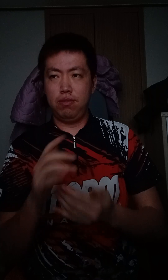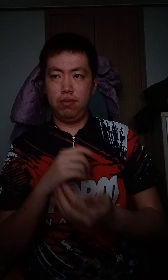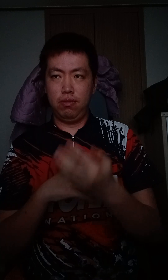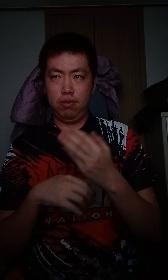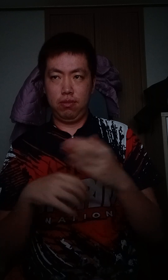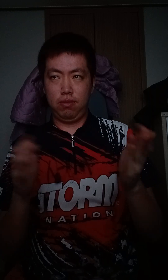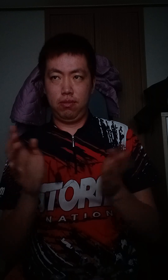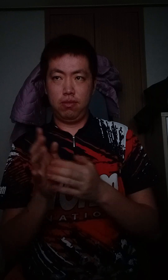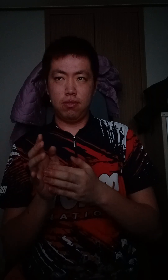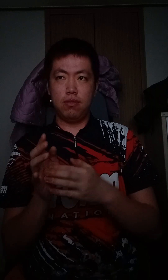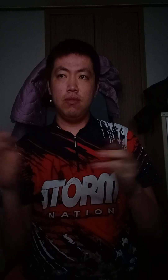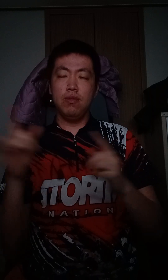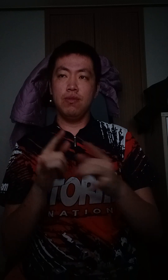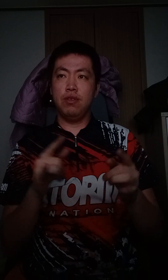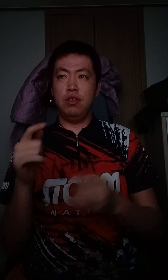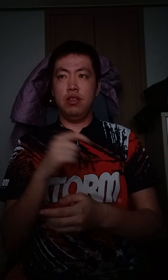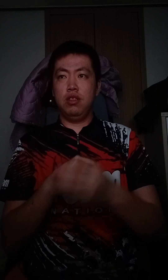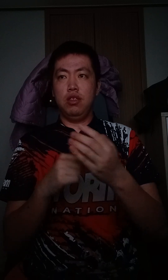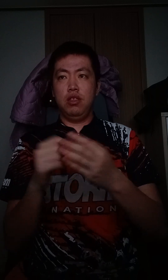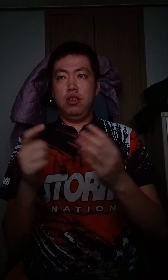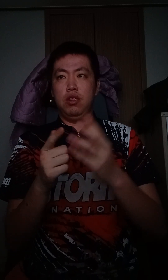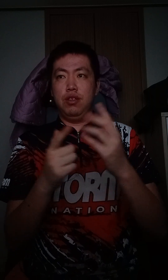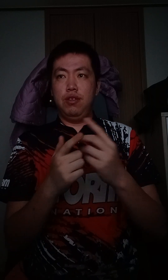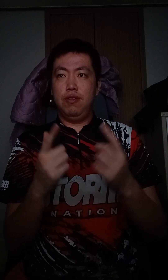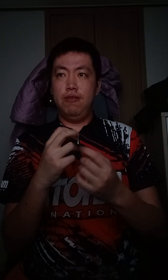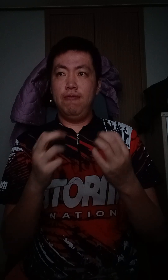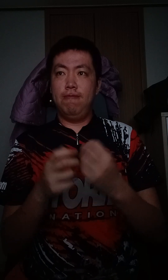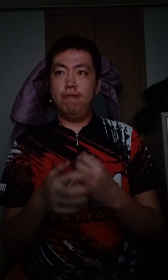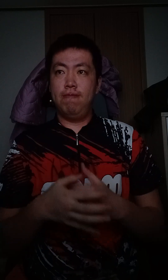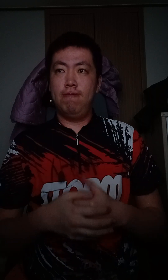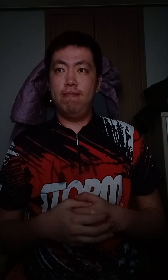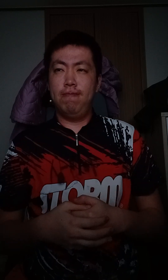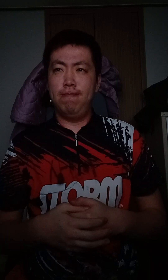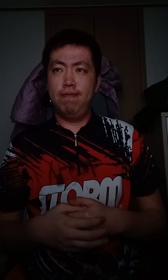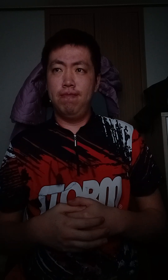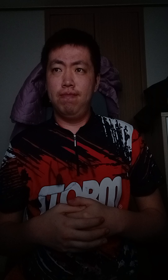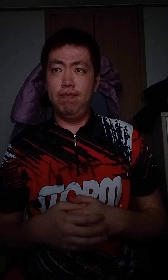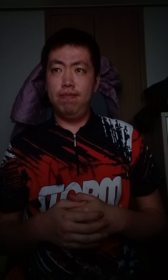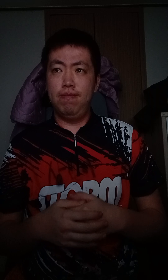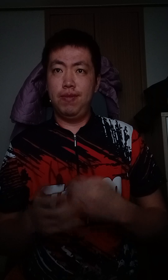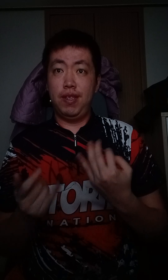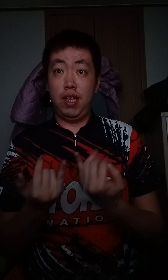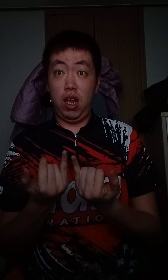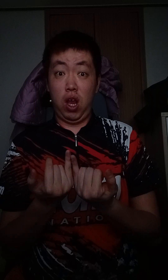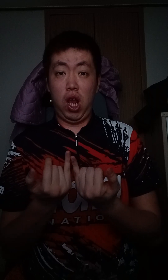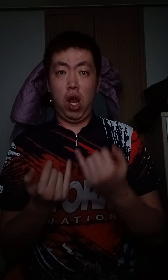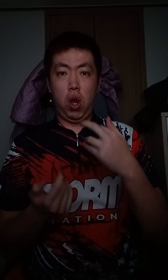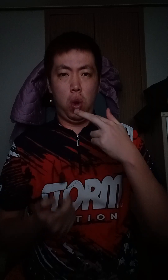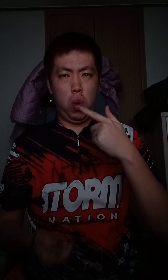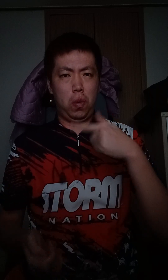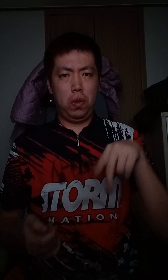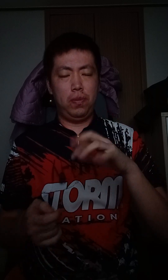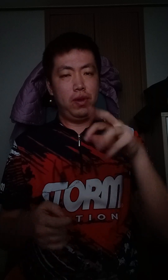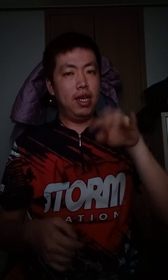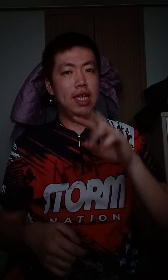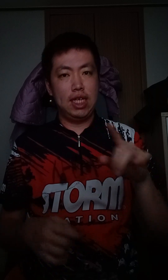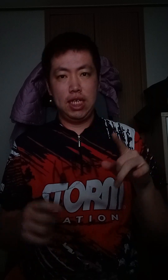인근 병원에서 치료를 받고 있는데요. 해당 버스는 인근 한국타이어 대전 공장으로 향하던 직장인